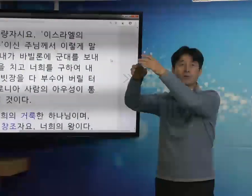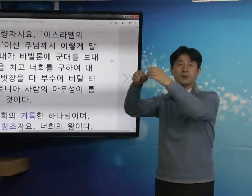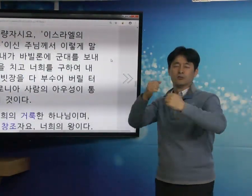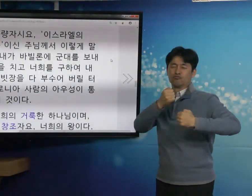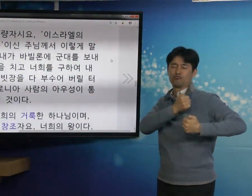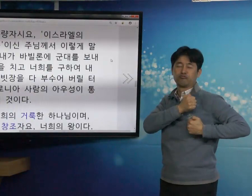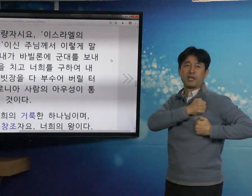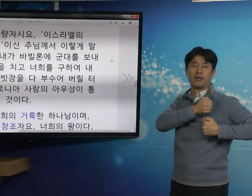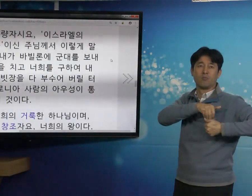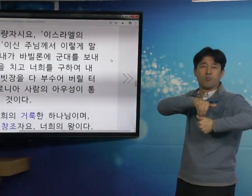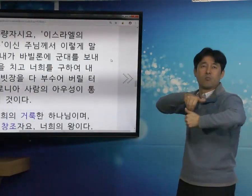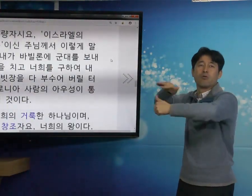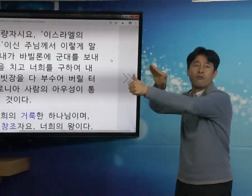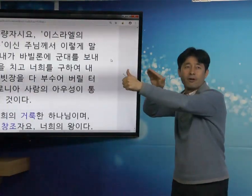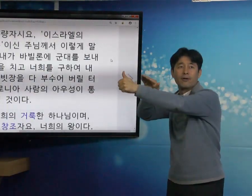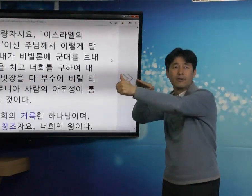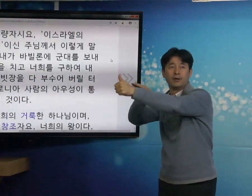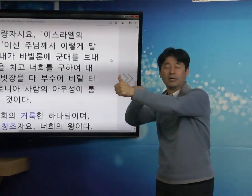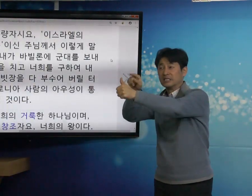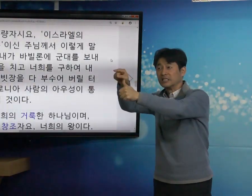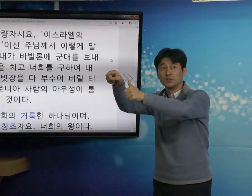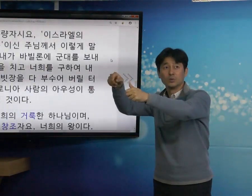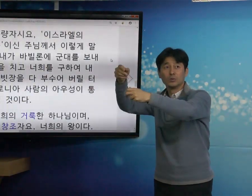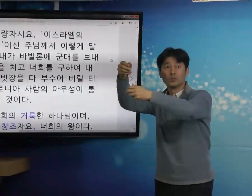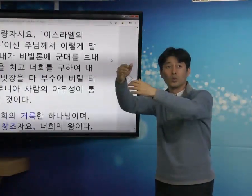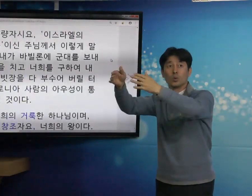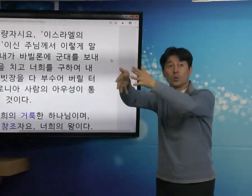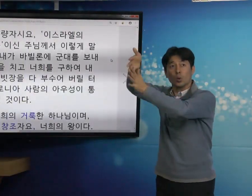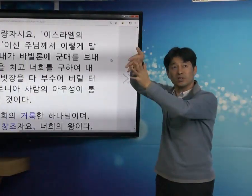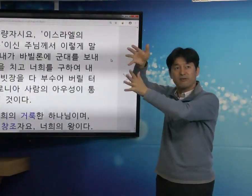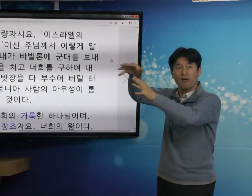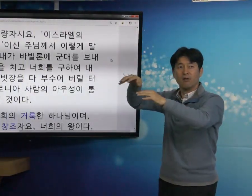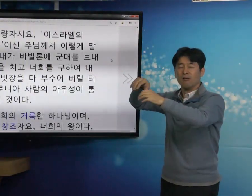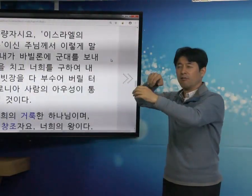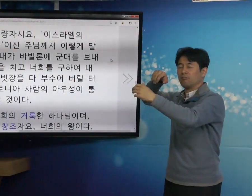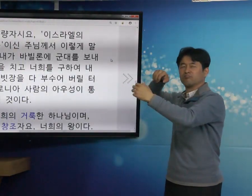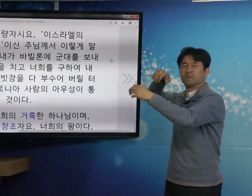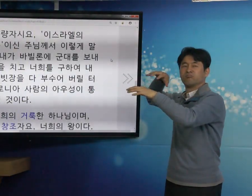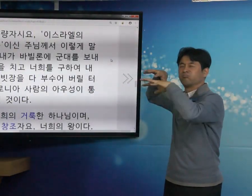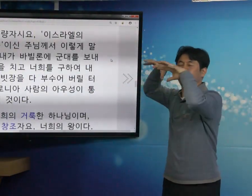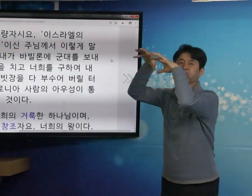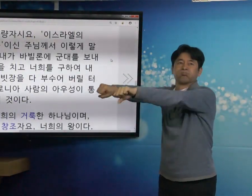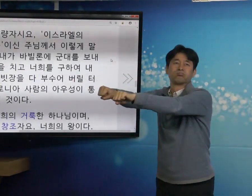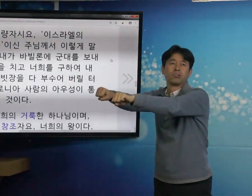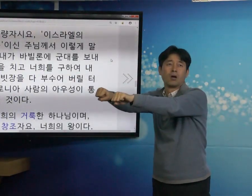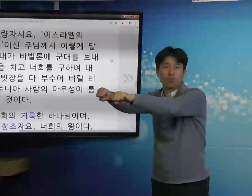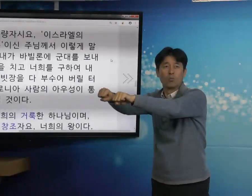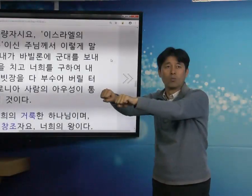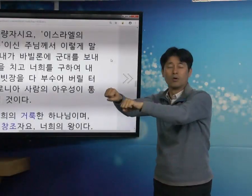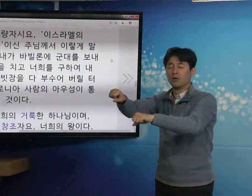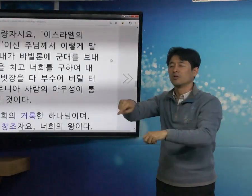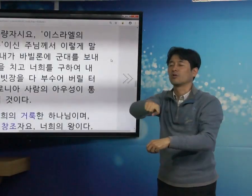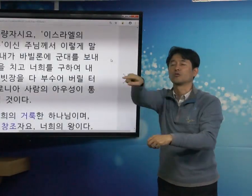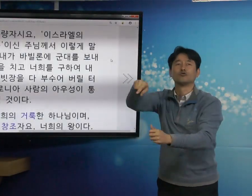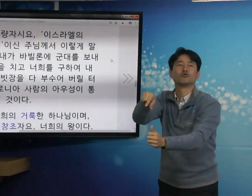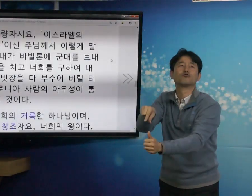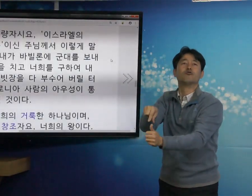바빌론에 군대를 보내어 그 도성을 치고